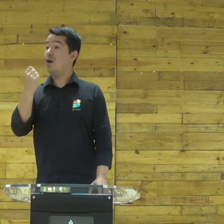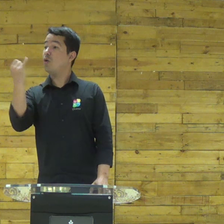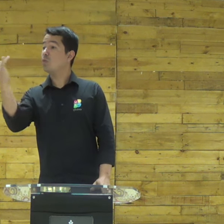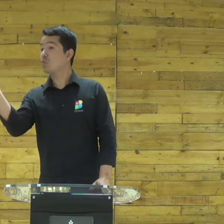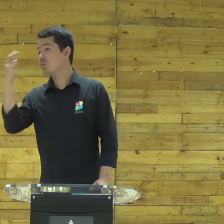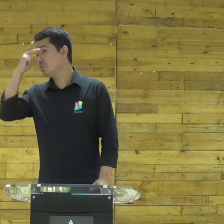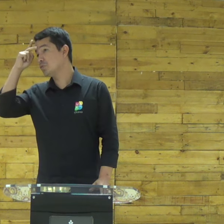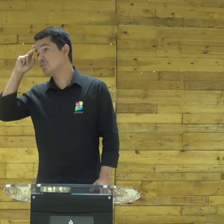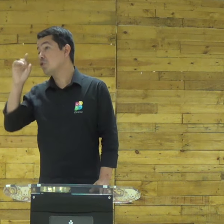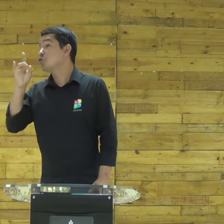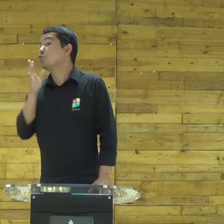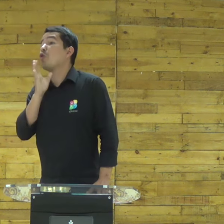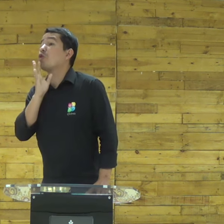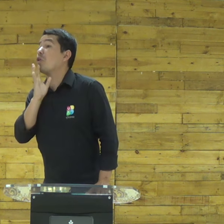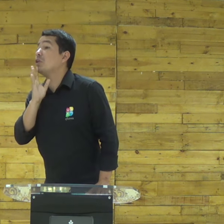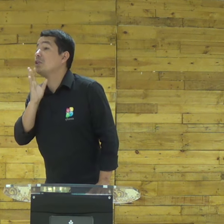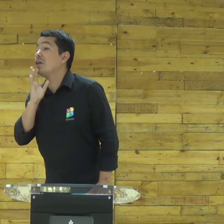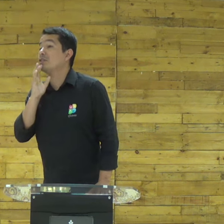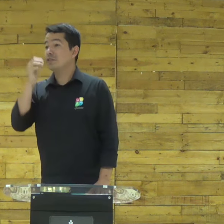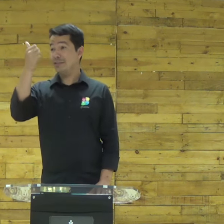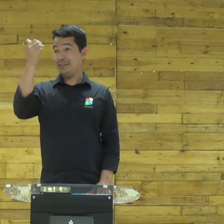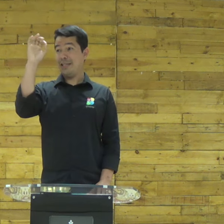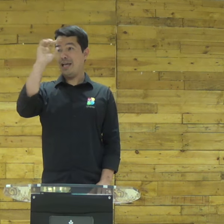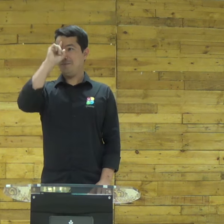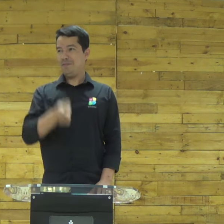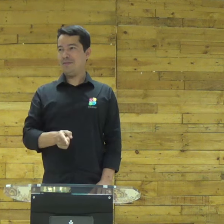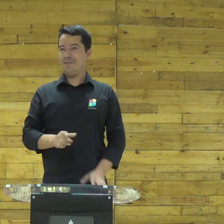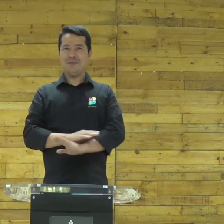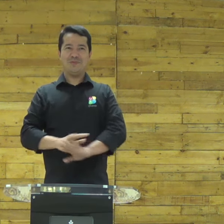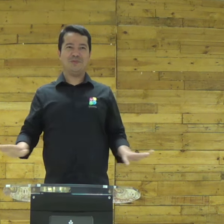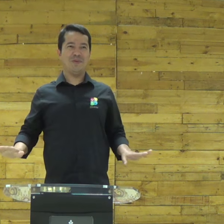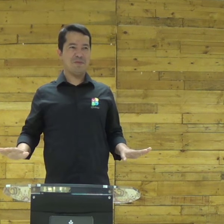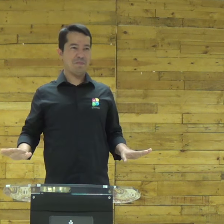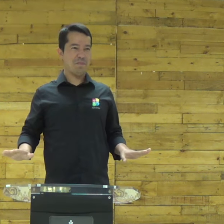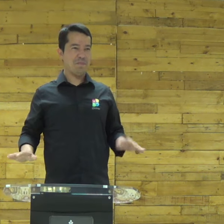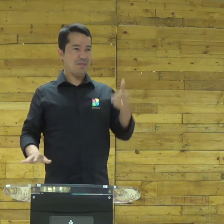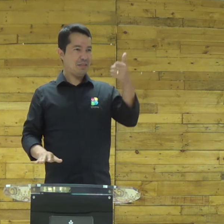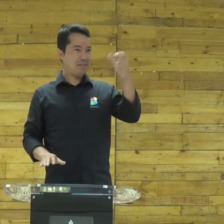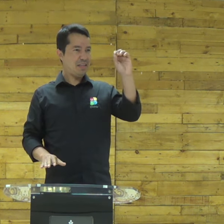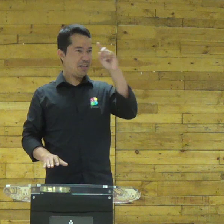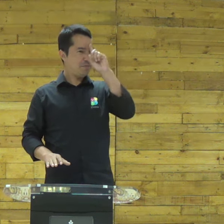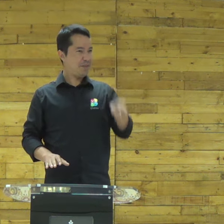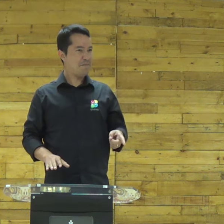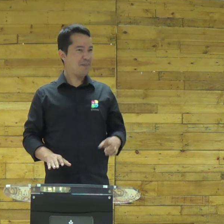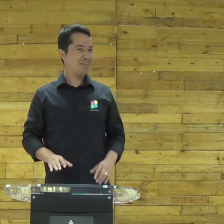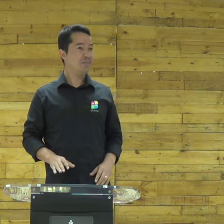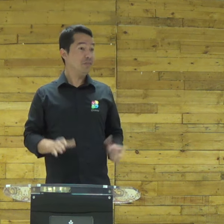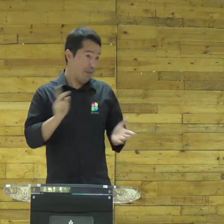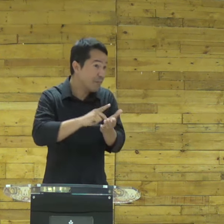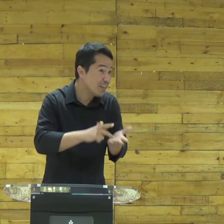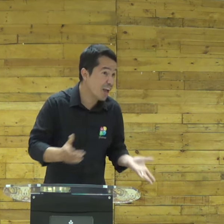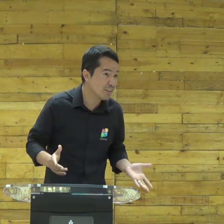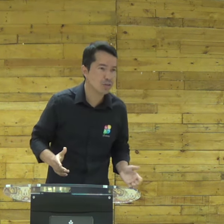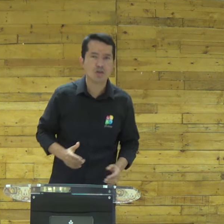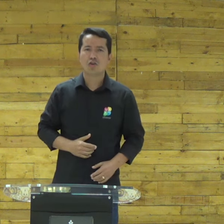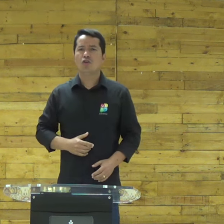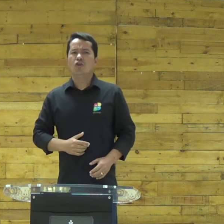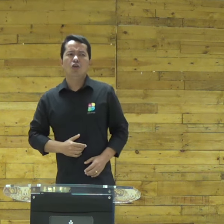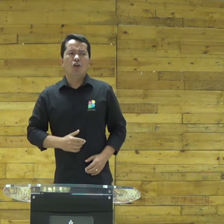difícil mas algumas pessoas conhecem somente os 10 mandamentos não é